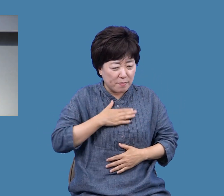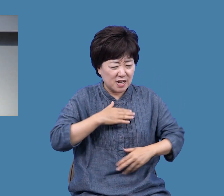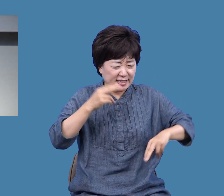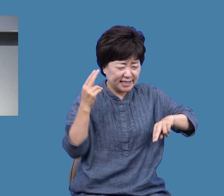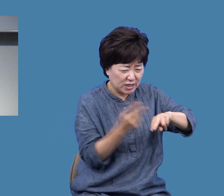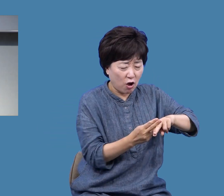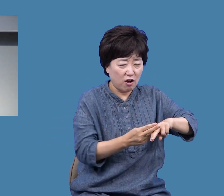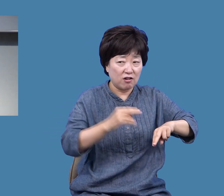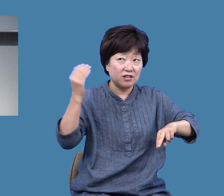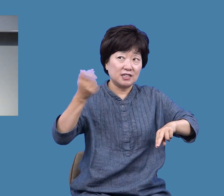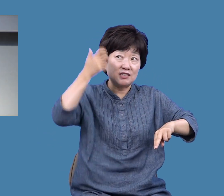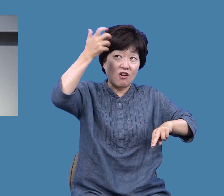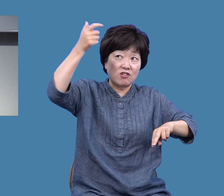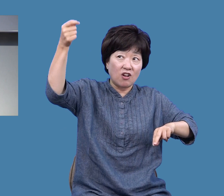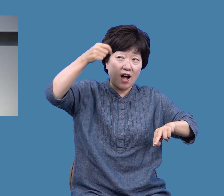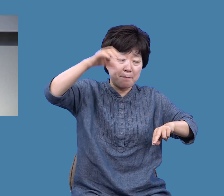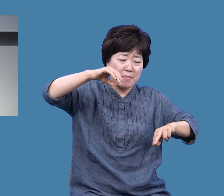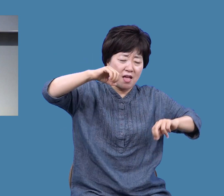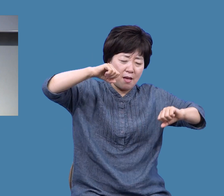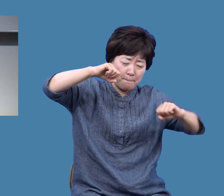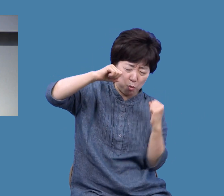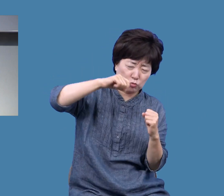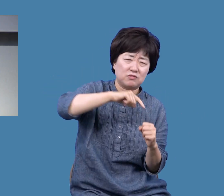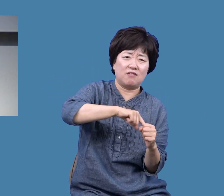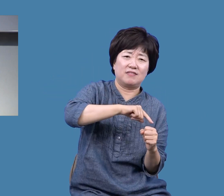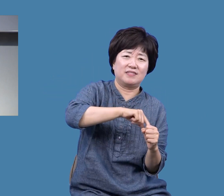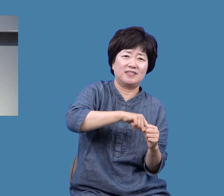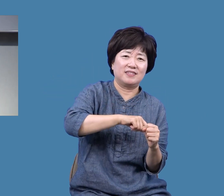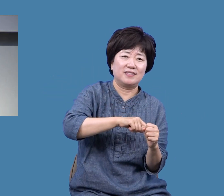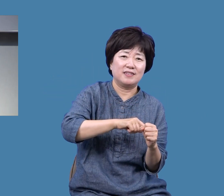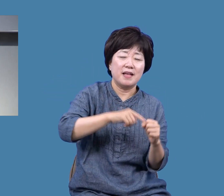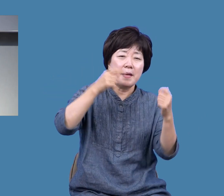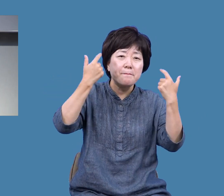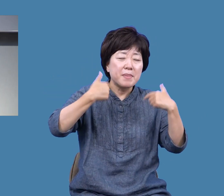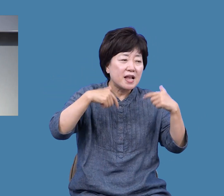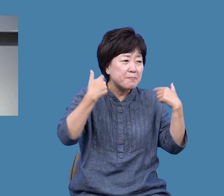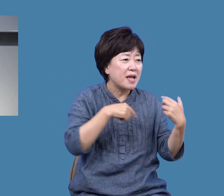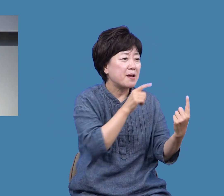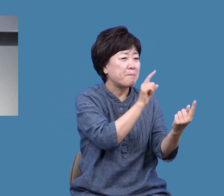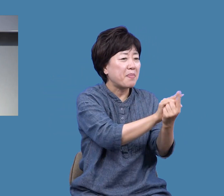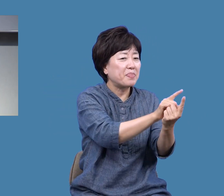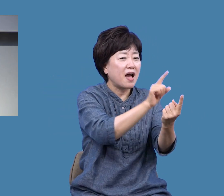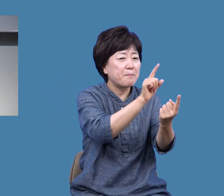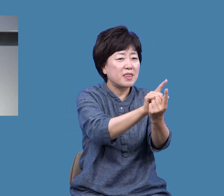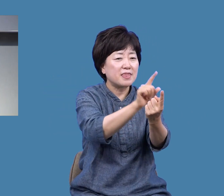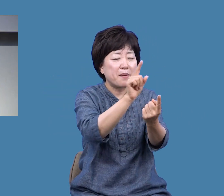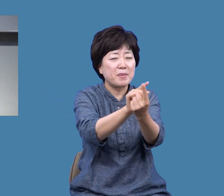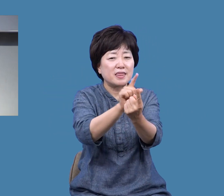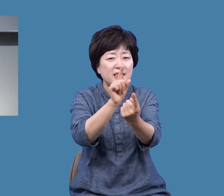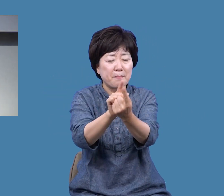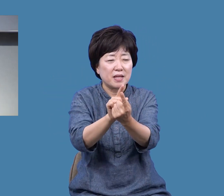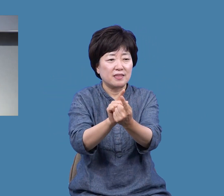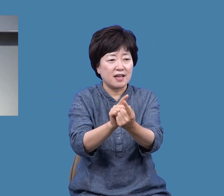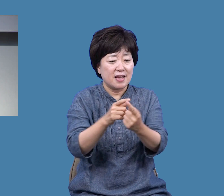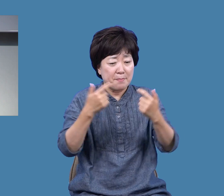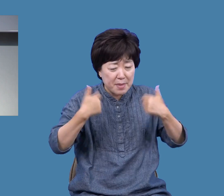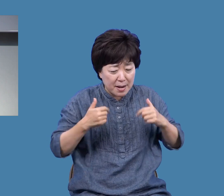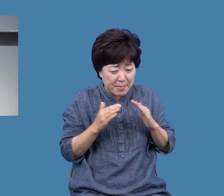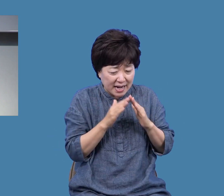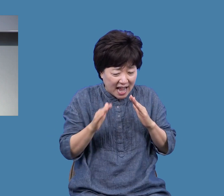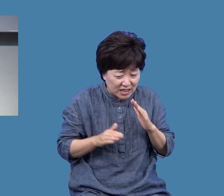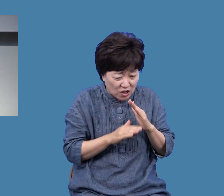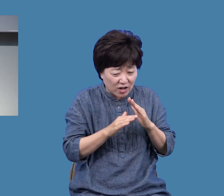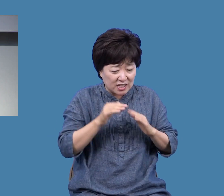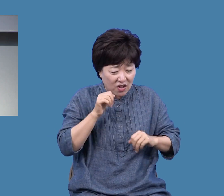성령께 복종시키는 거예요. 우리가 매일매일 만나는 사람들 가운데, 우리가 매일매일 행하는 가정에서,